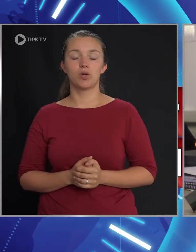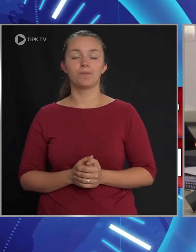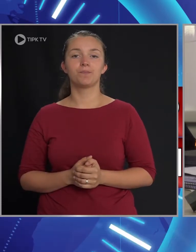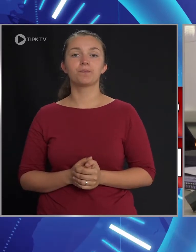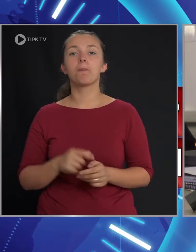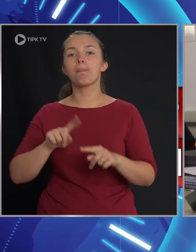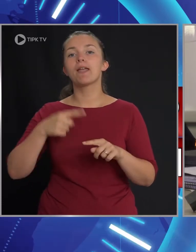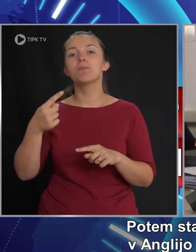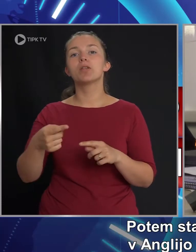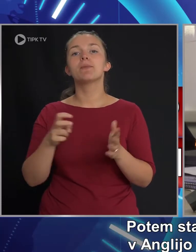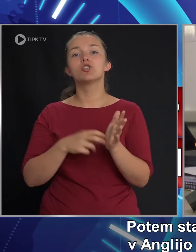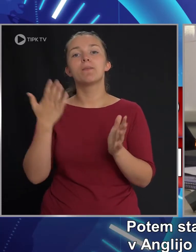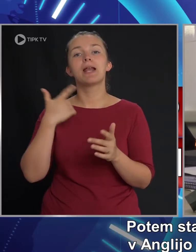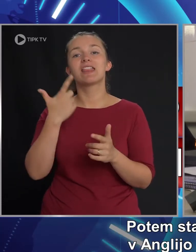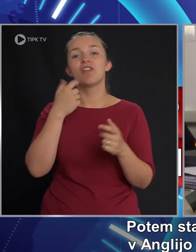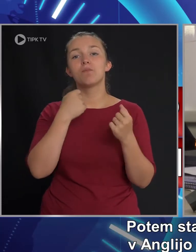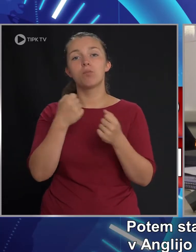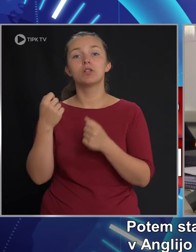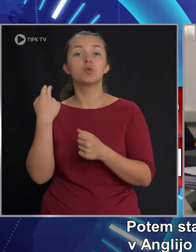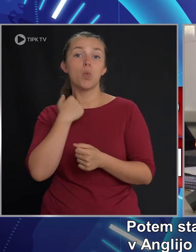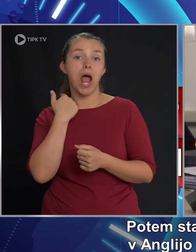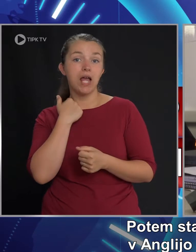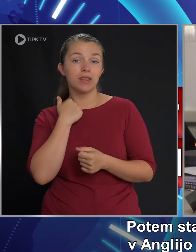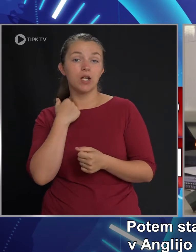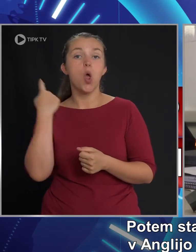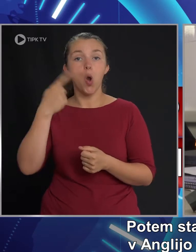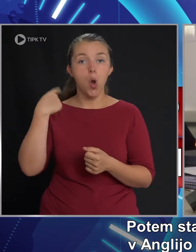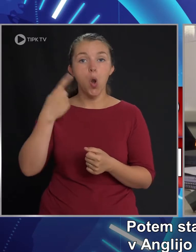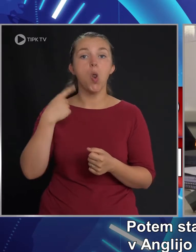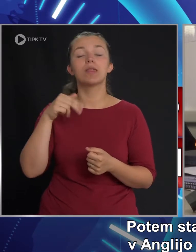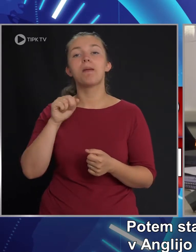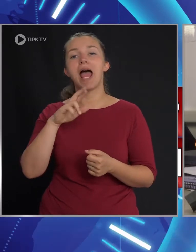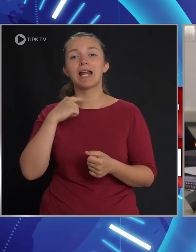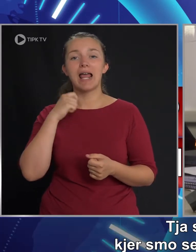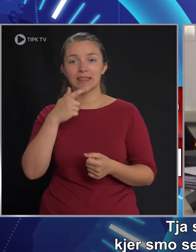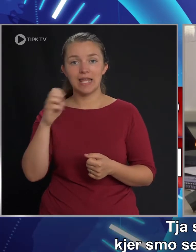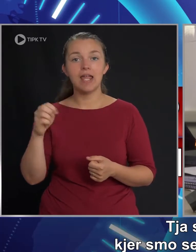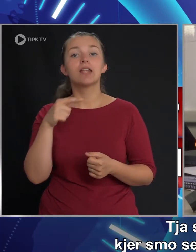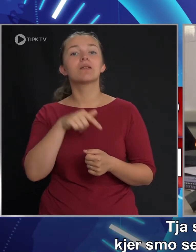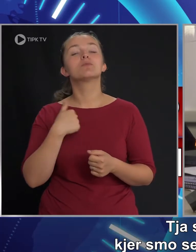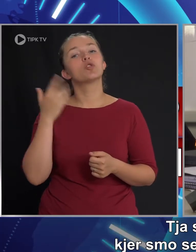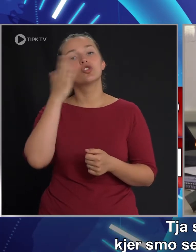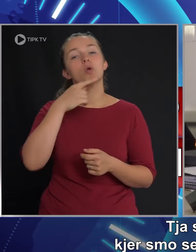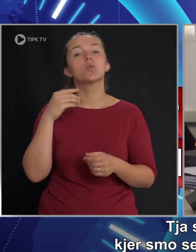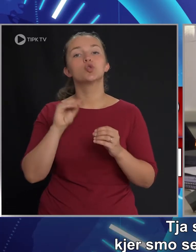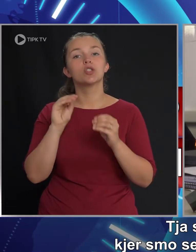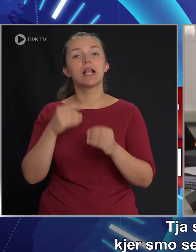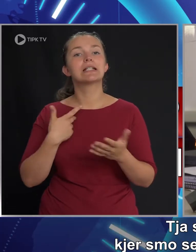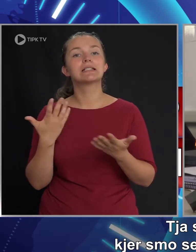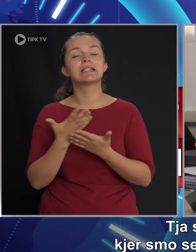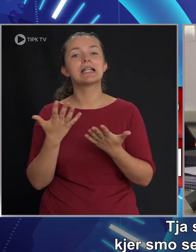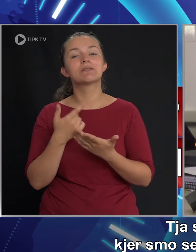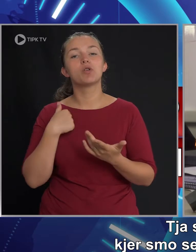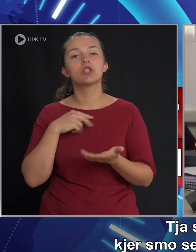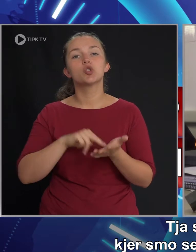osebnostno. Potem pa sta še bile dve mobilnosti v Anglijo, v London in Margate. Tja smo učili učitelji, kjer smo